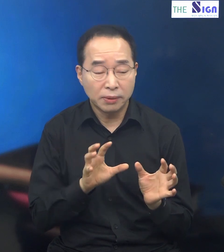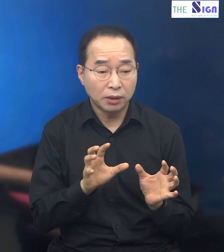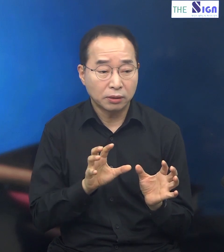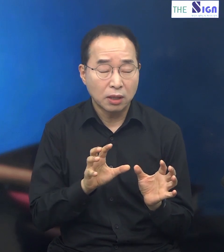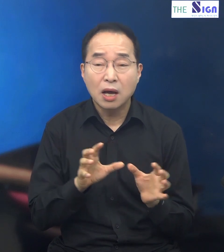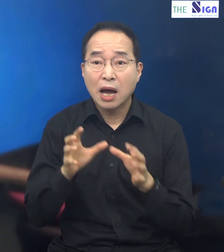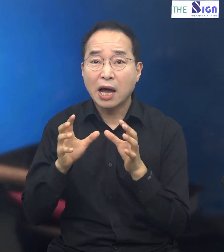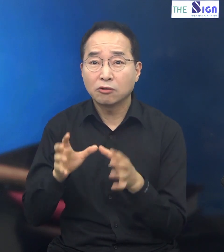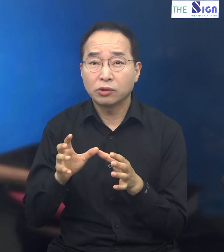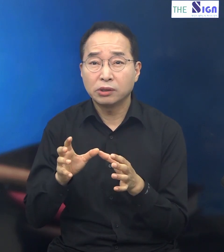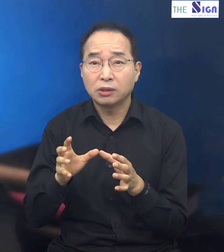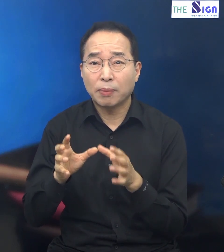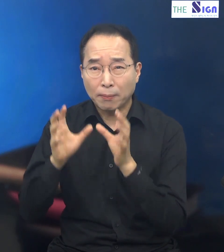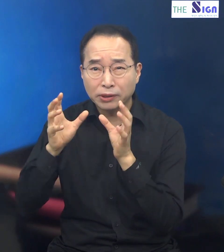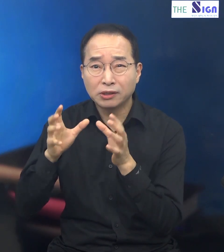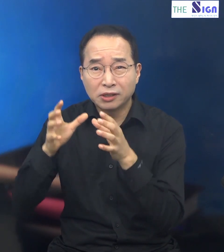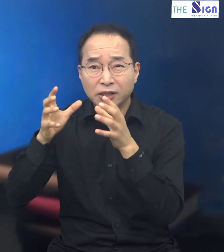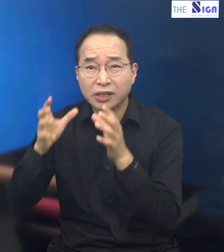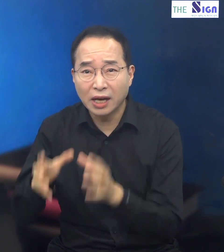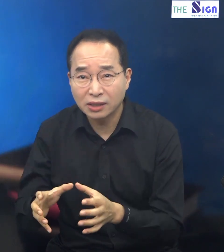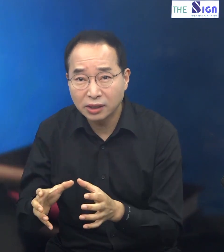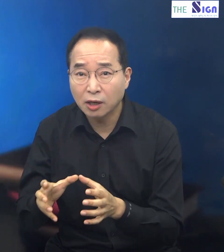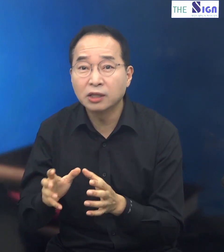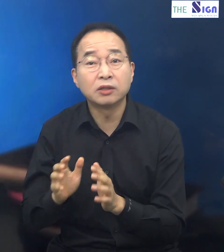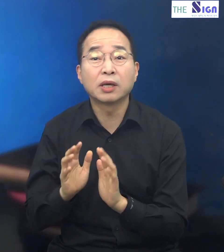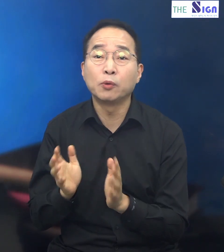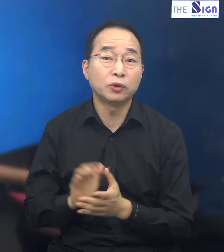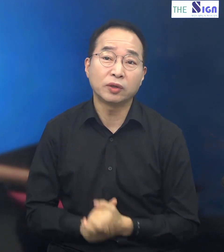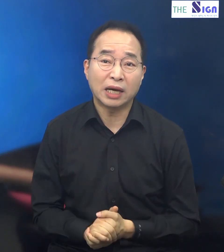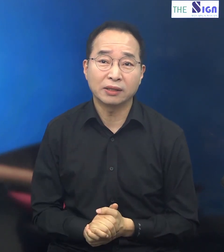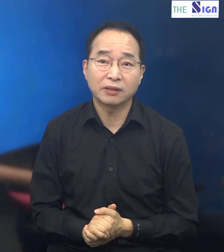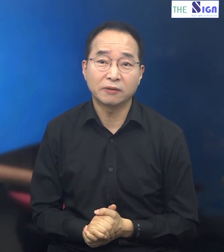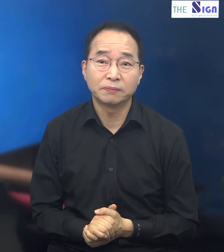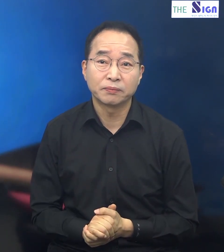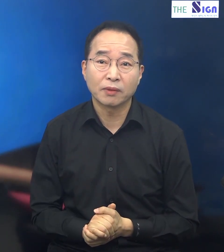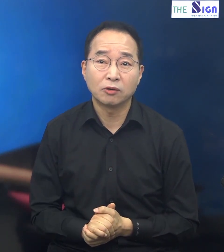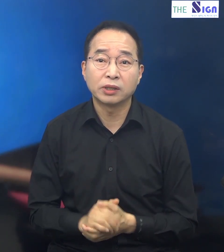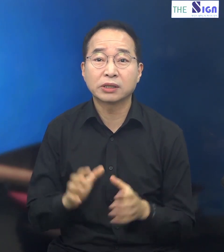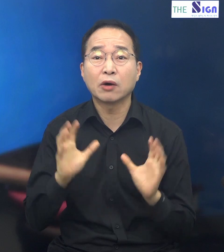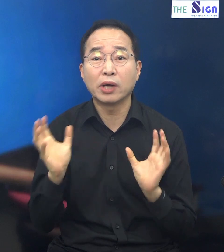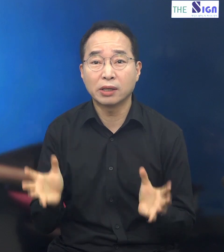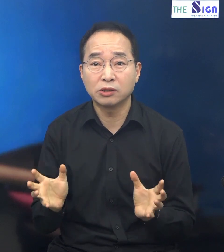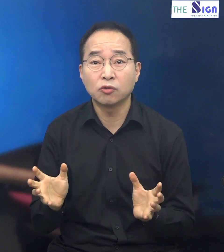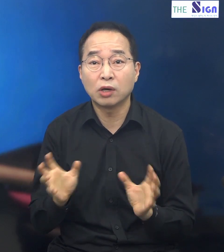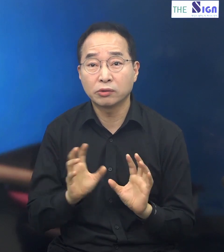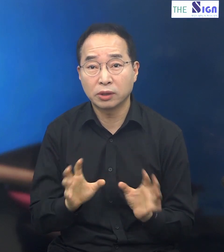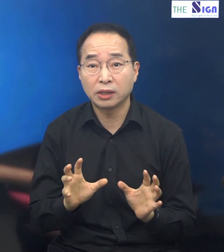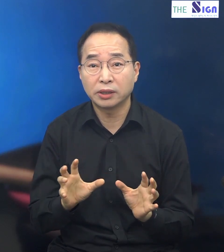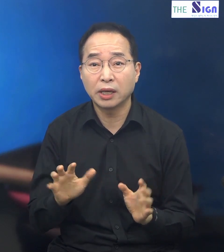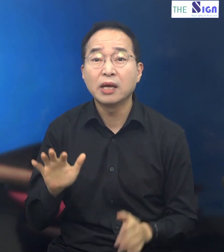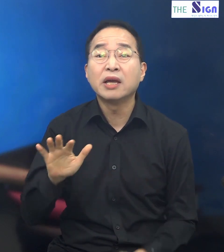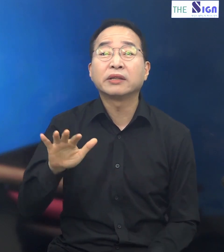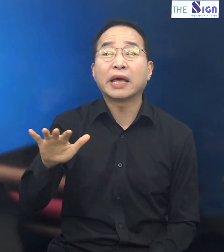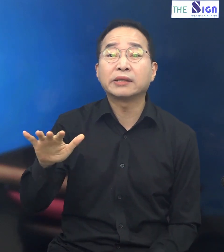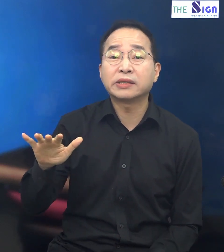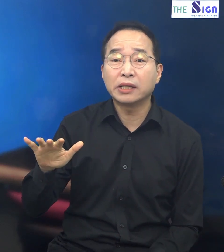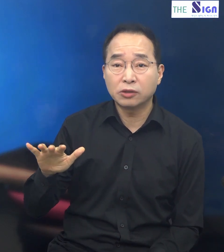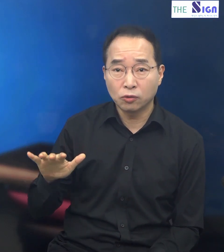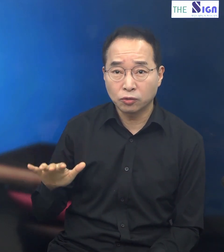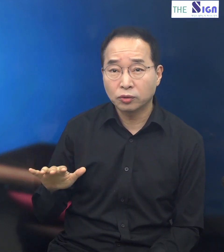그러면 한국인들은 100% 그렇게 생각하느냐? 그렇게 보는 건 아니에요. 우리가 사회학을 연구하고 이렇게 할 때 대체적으로